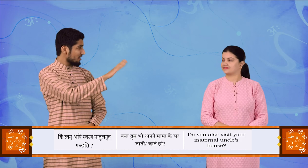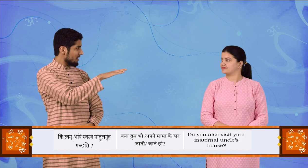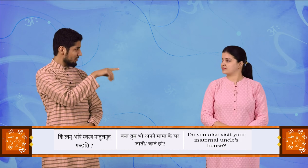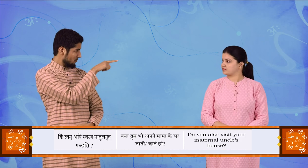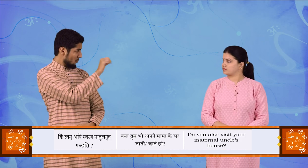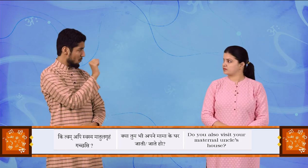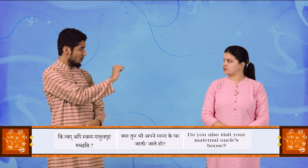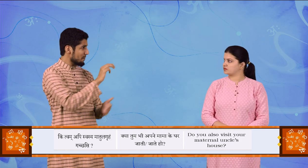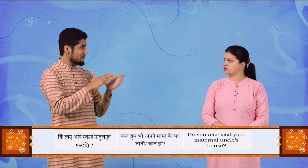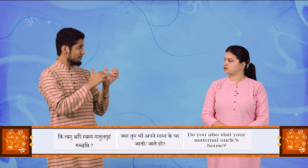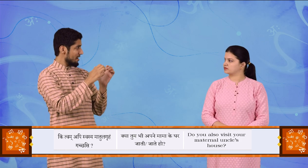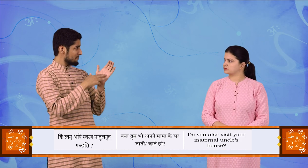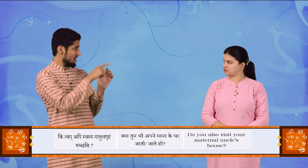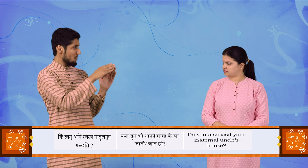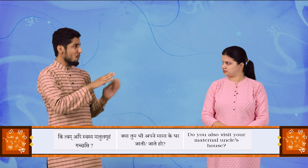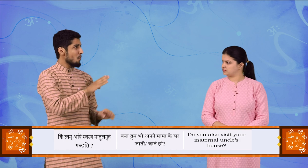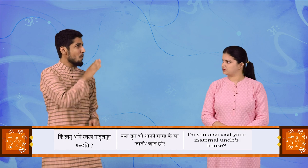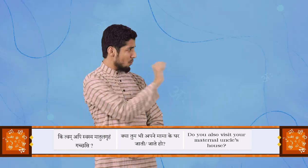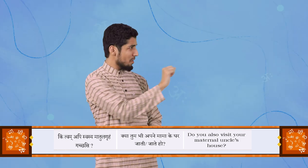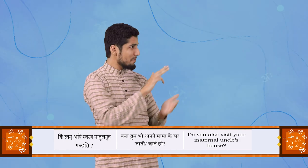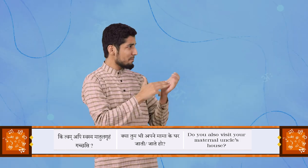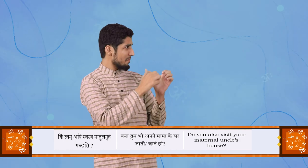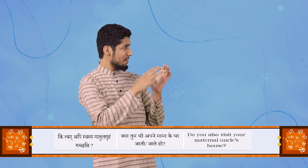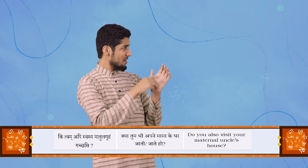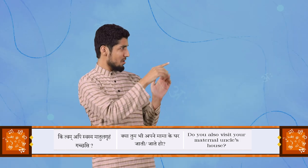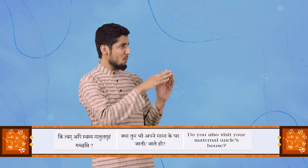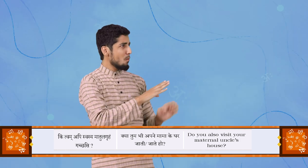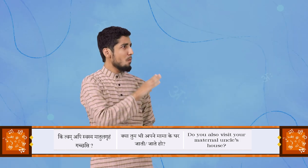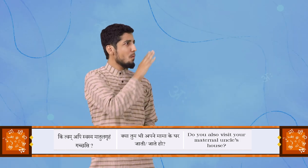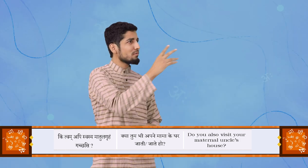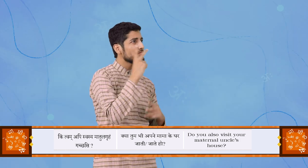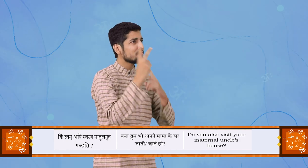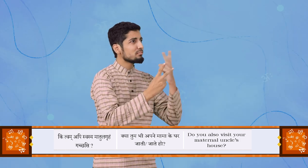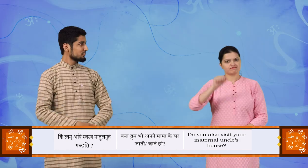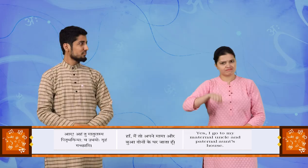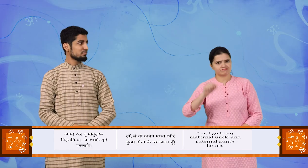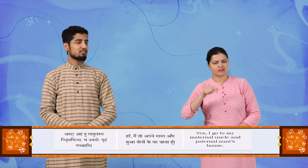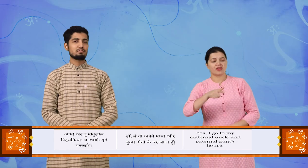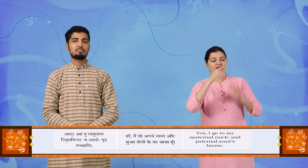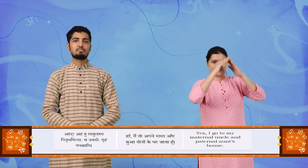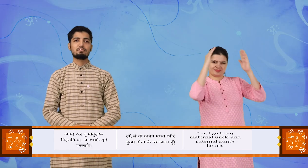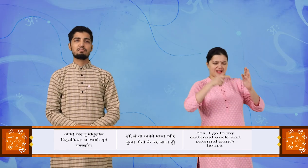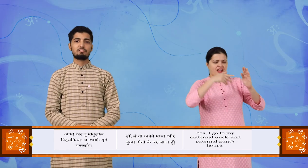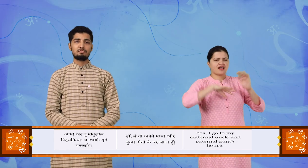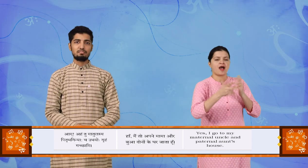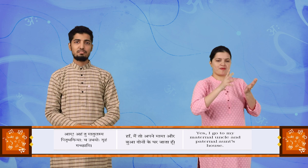मैं जिम टोपी स्वस्थ्य माथुर अगर हम अच्छा से हम तो